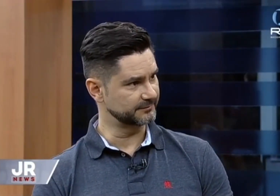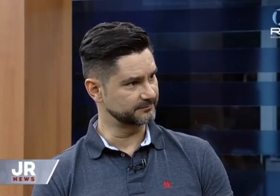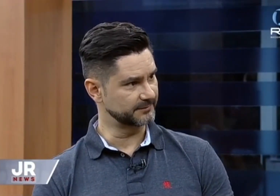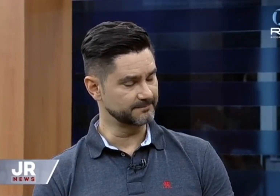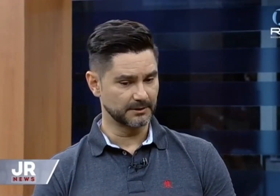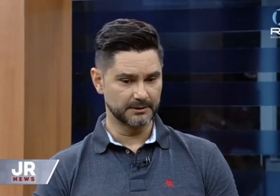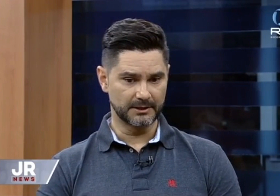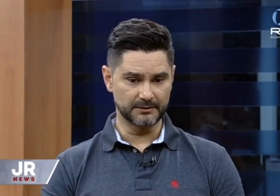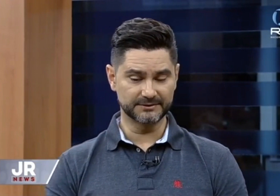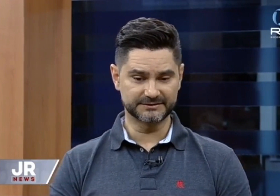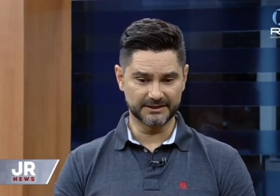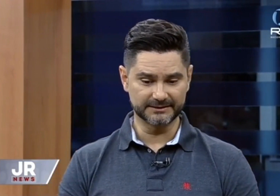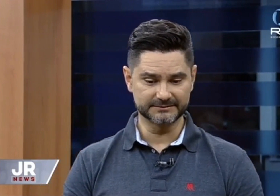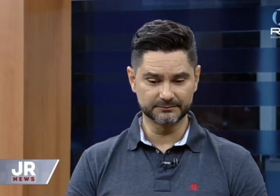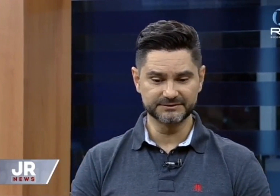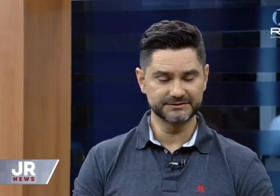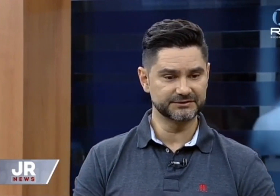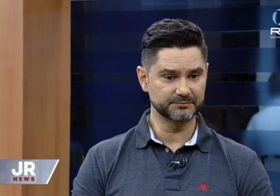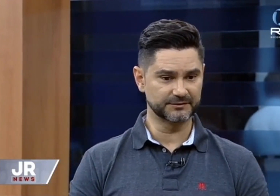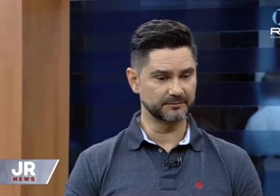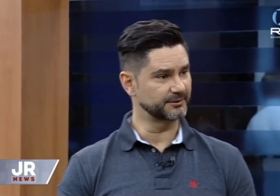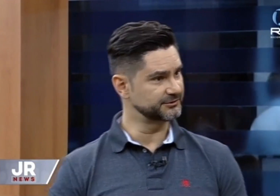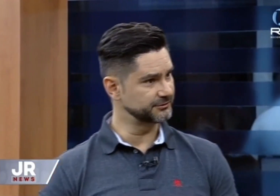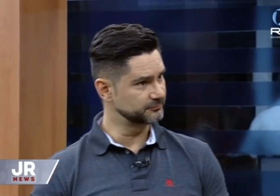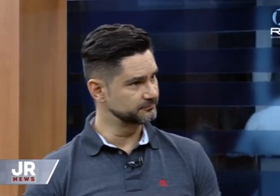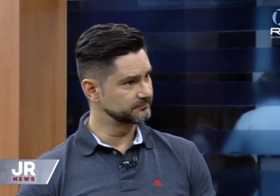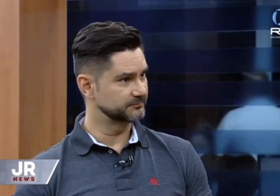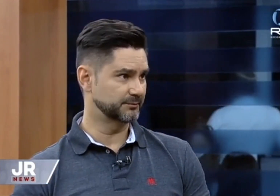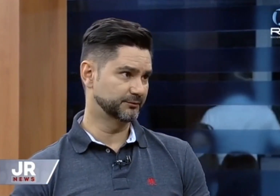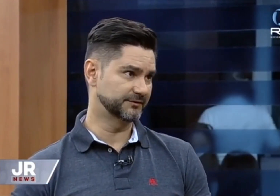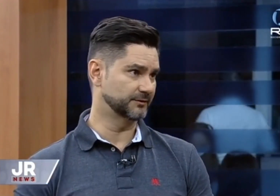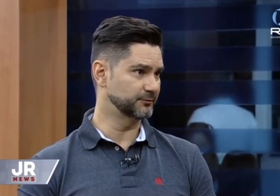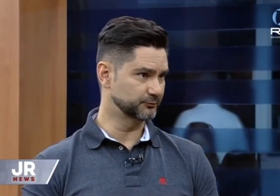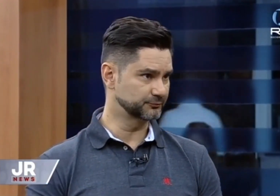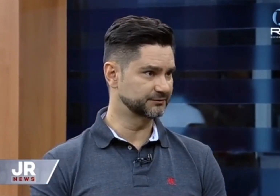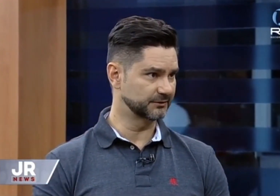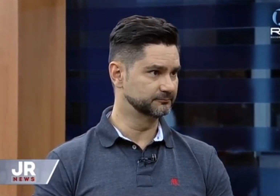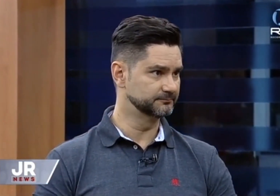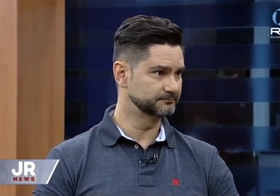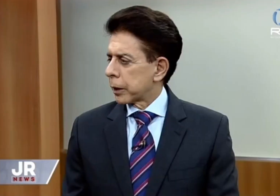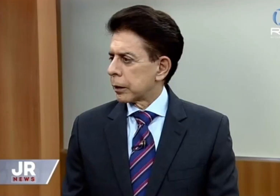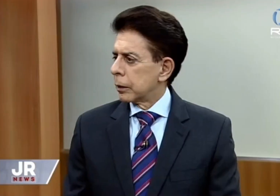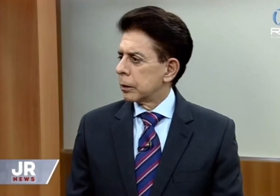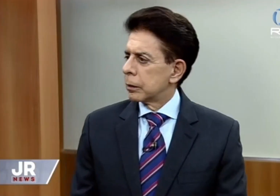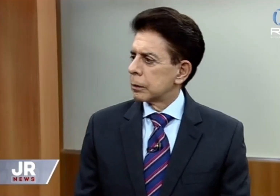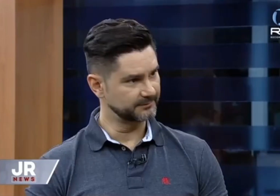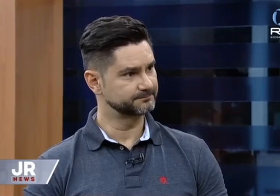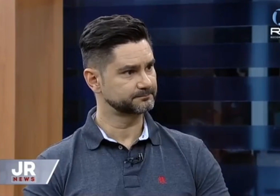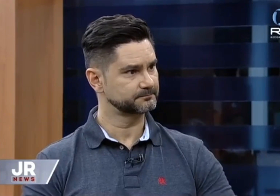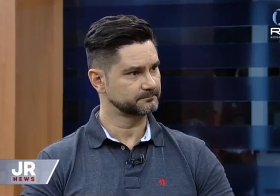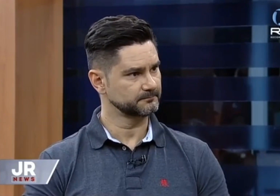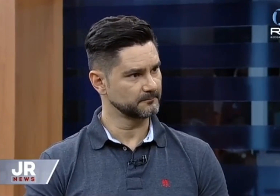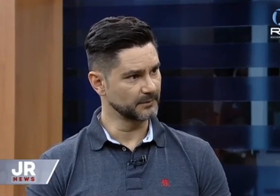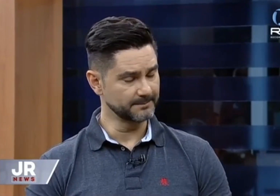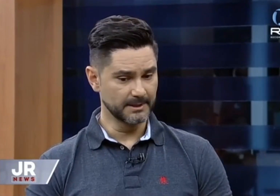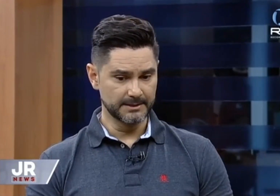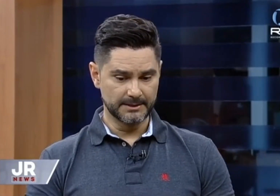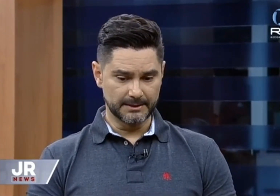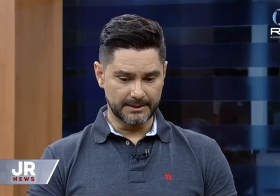portuguesa, né? Em língua de sinais não existe, por exemplo, artigo, preposição e conjunção. Não tem? Não tem. Não tem. Né?